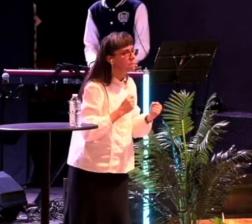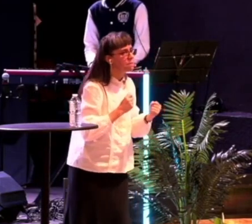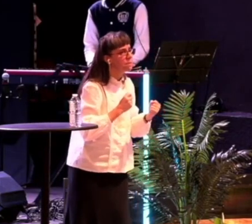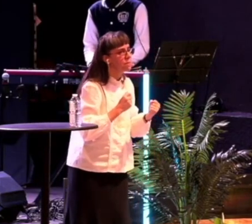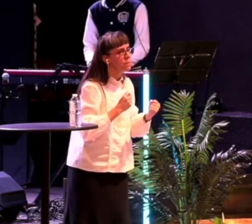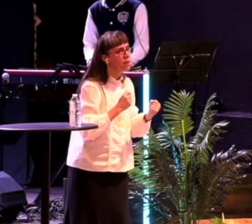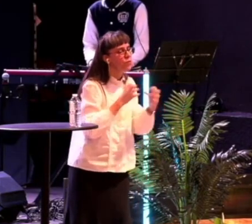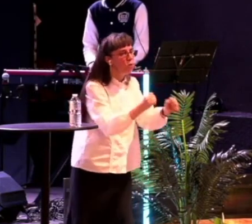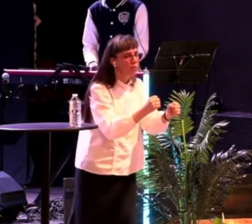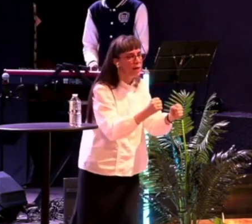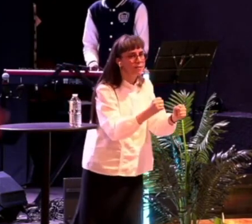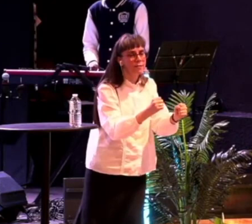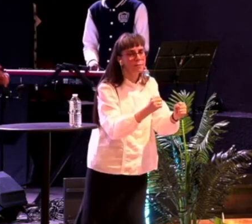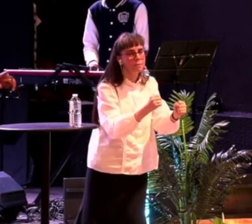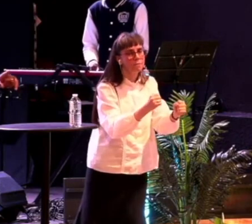Si tu tiens bon,